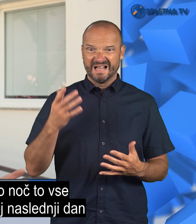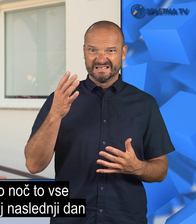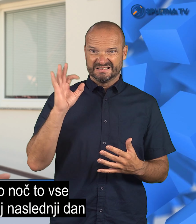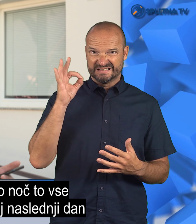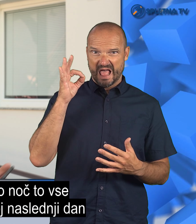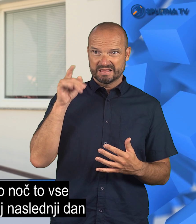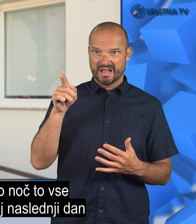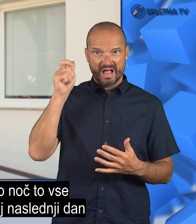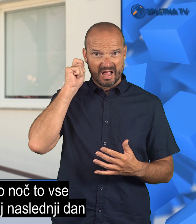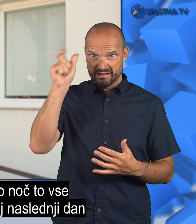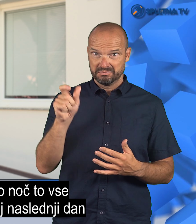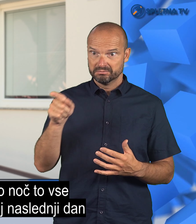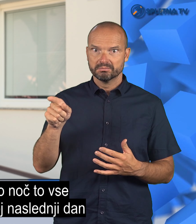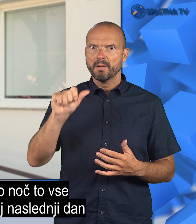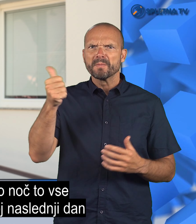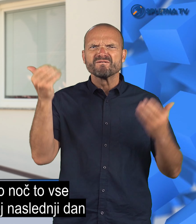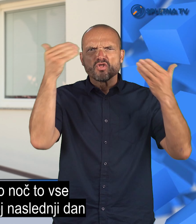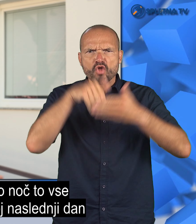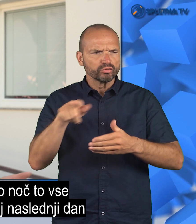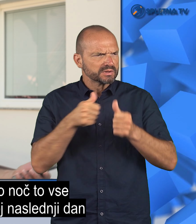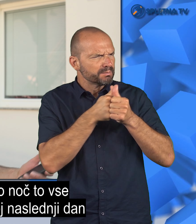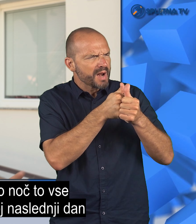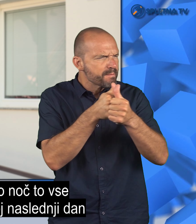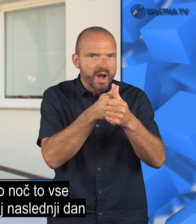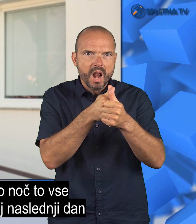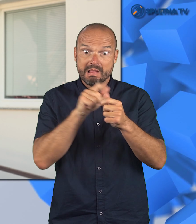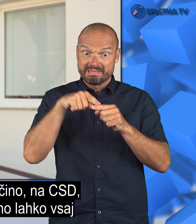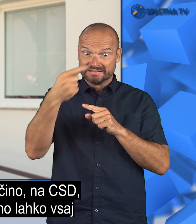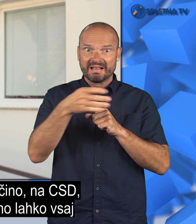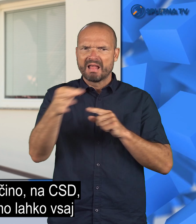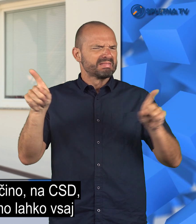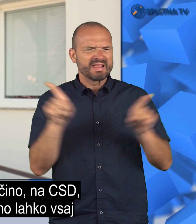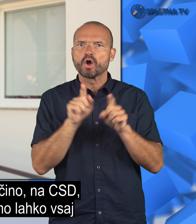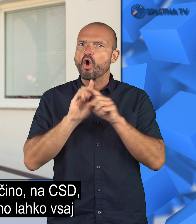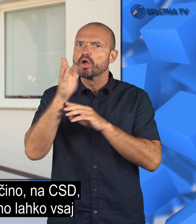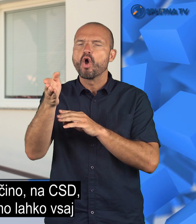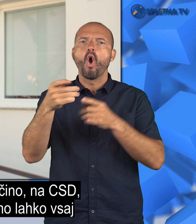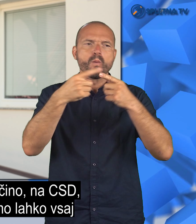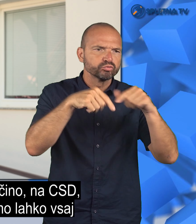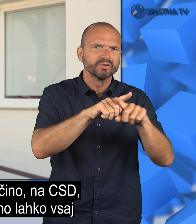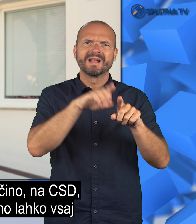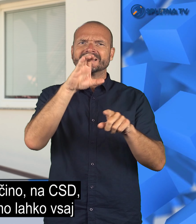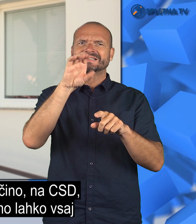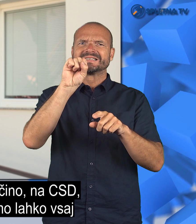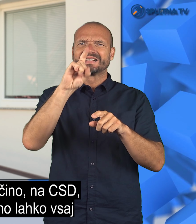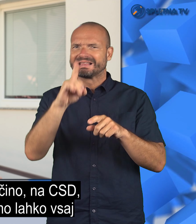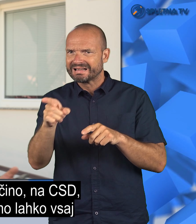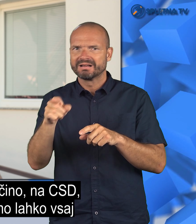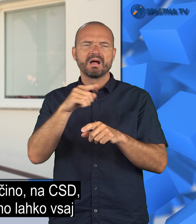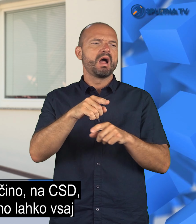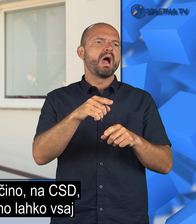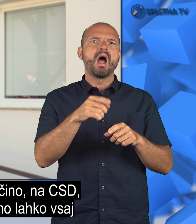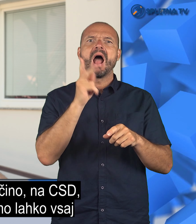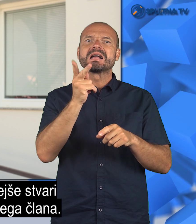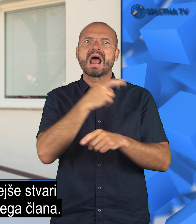In Zlata je že prvo noč to spremljala in že takoj naslednji dan smo šli po eno občino, na CSD, Karitas